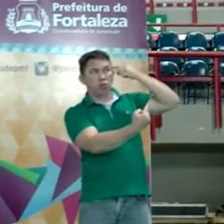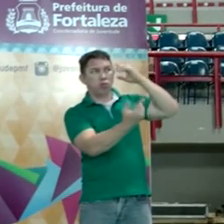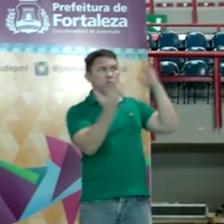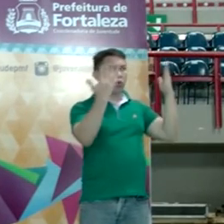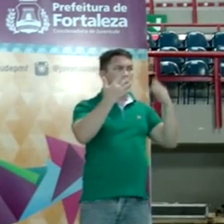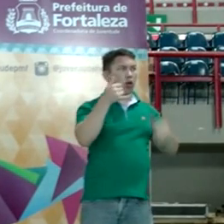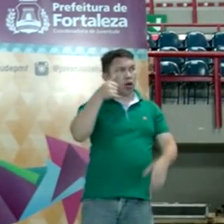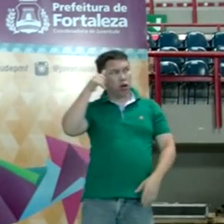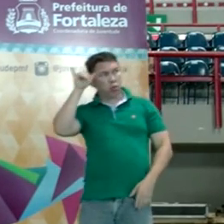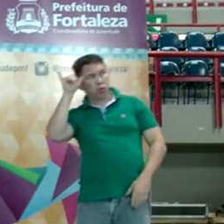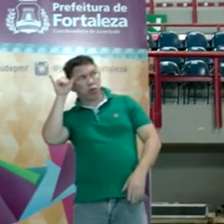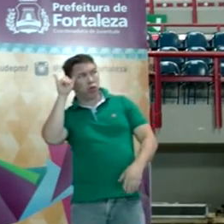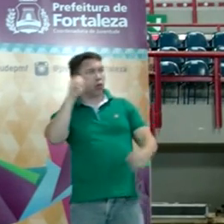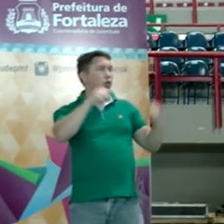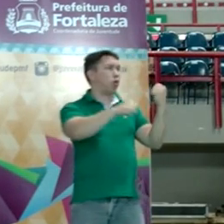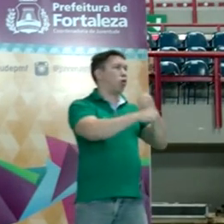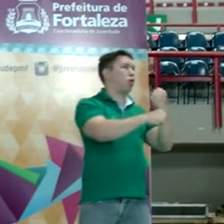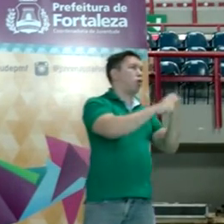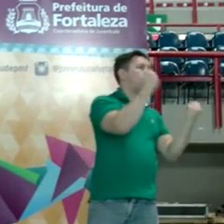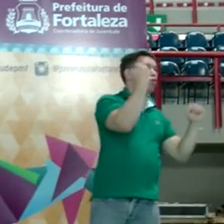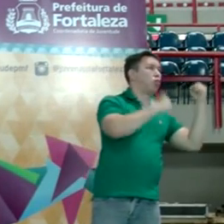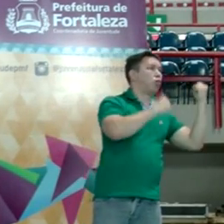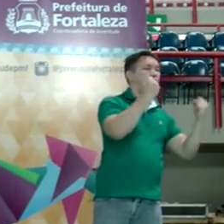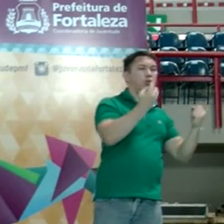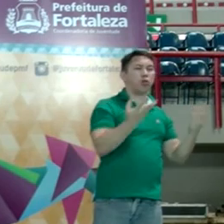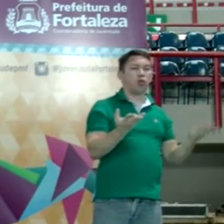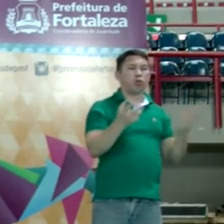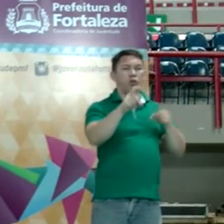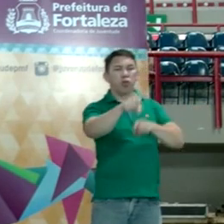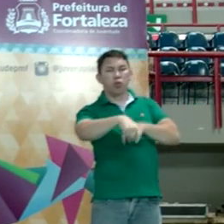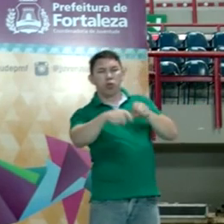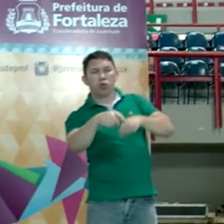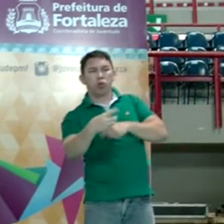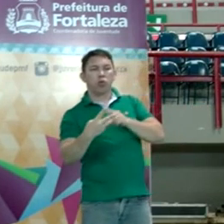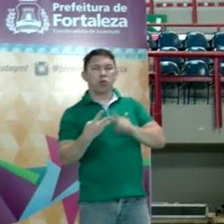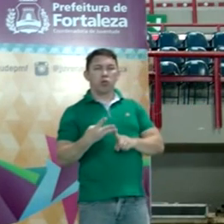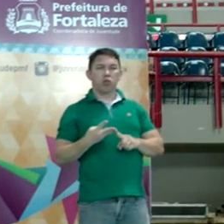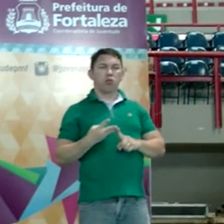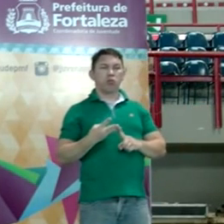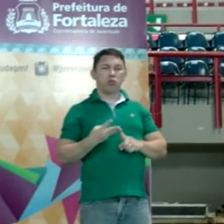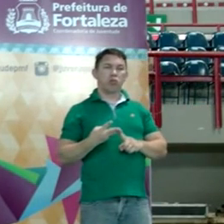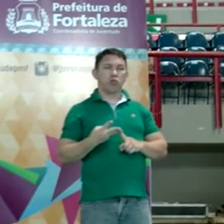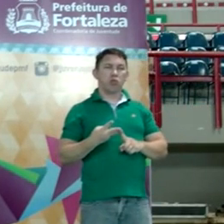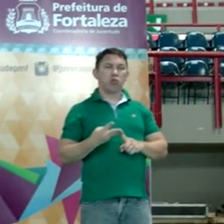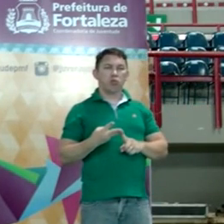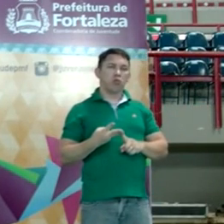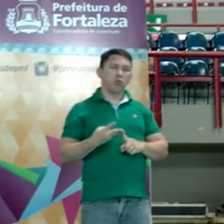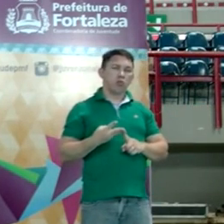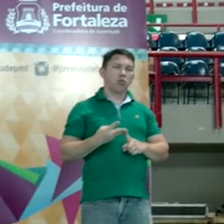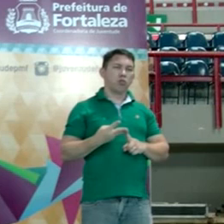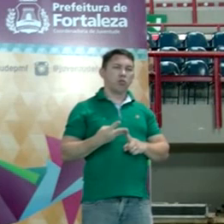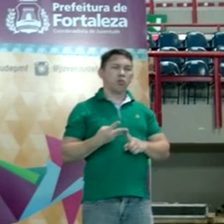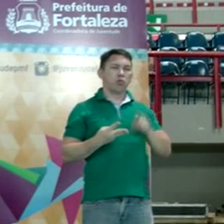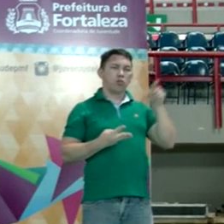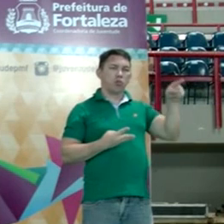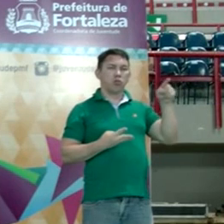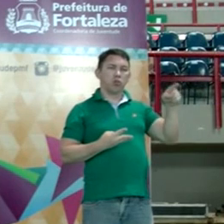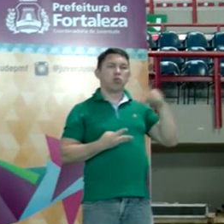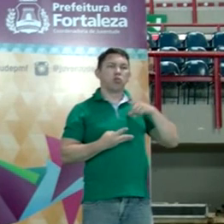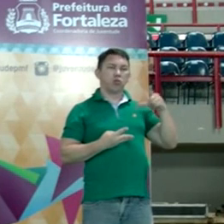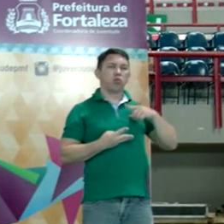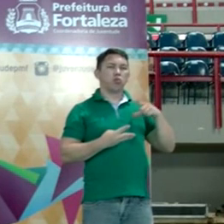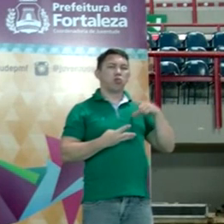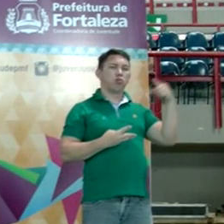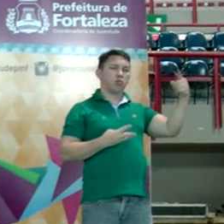um pouco de dúvida. Por quê? Porque pode ser gado, pode ser muito comumente agricultura, porque está se tornando o nosso